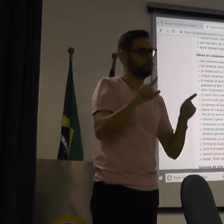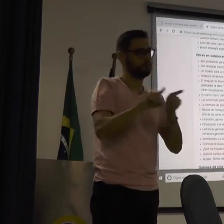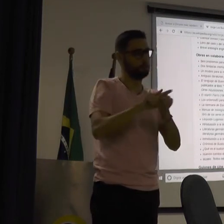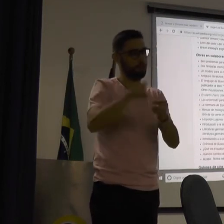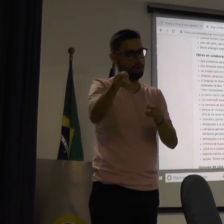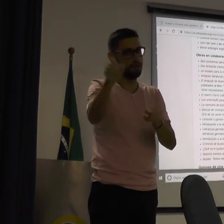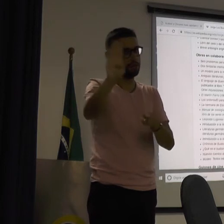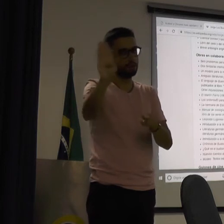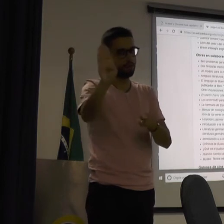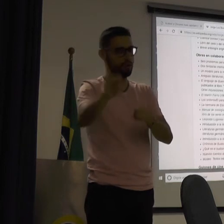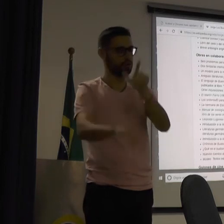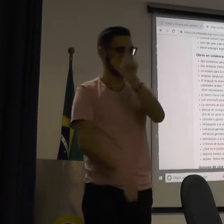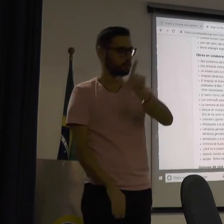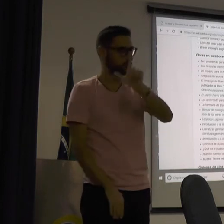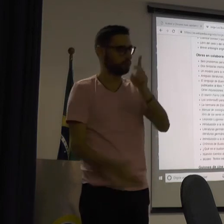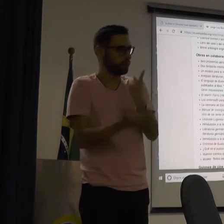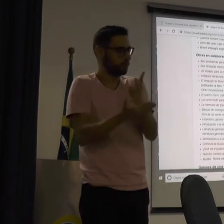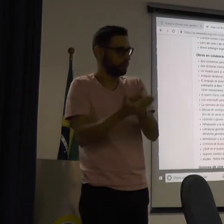assassinos.